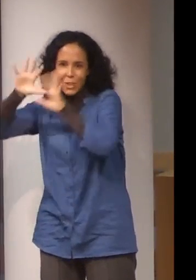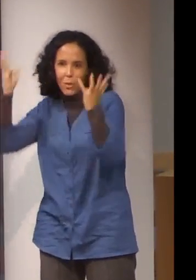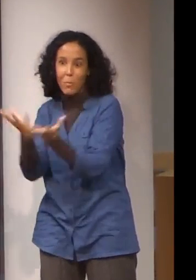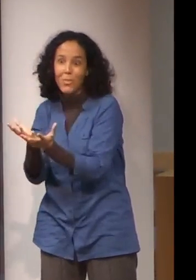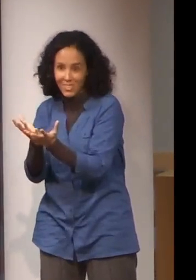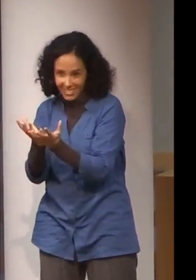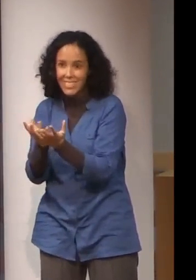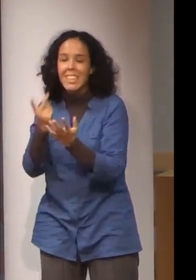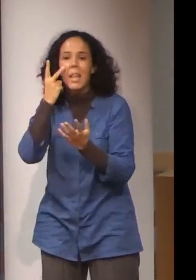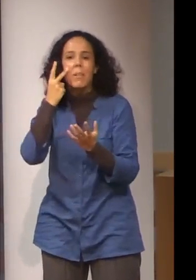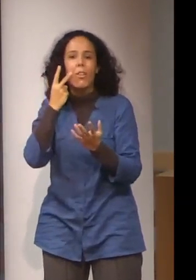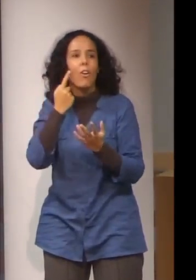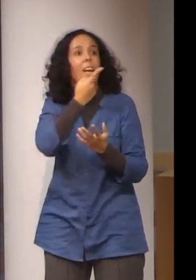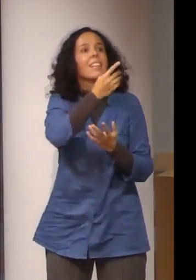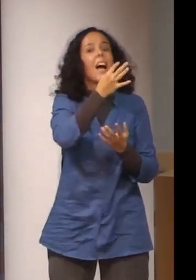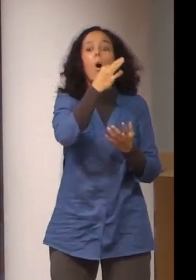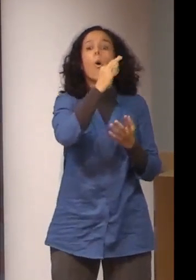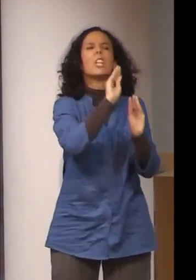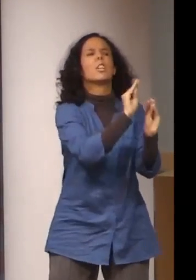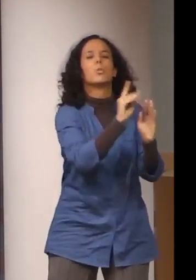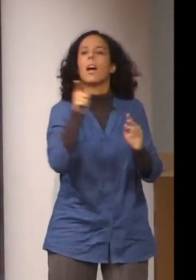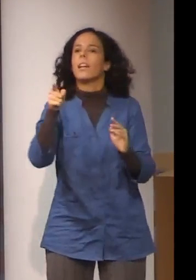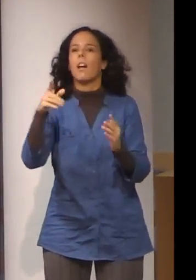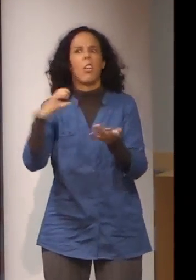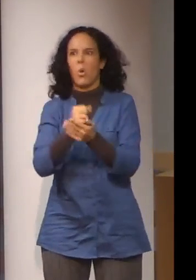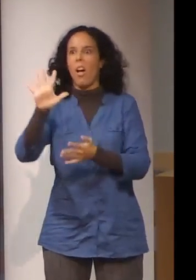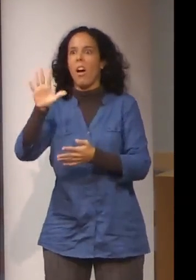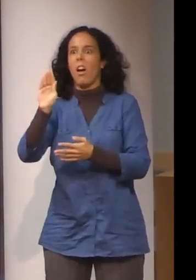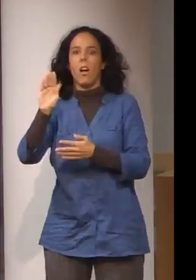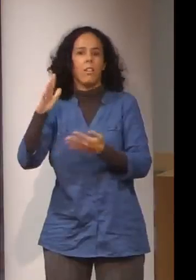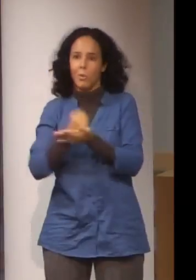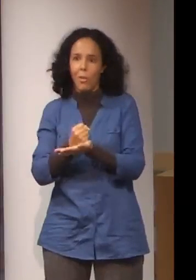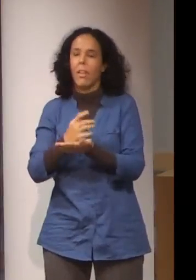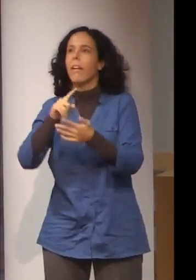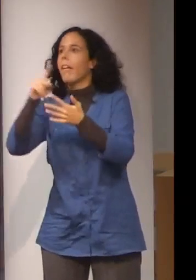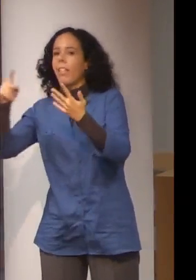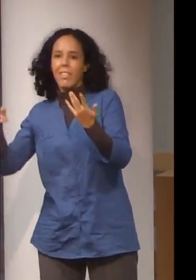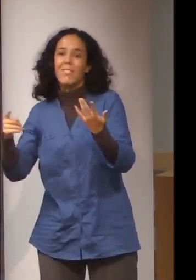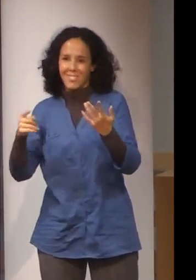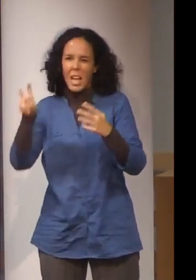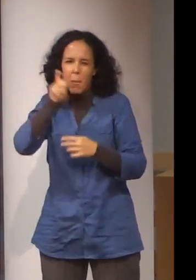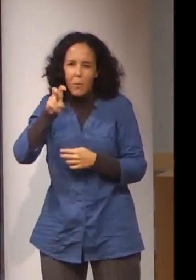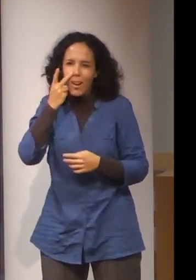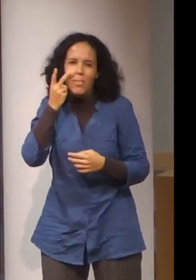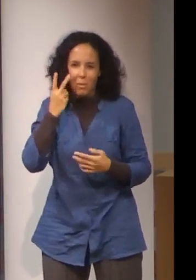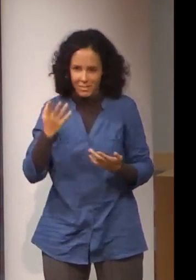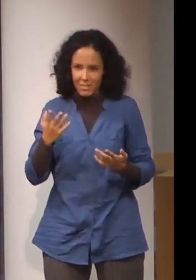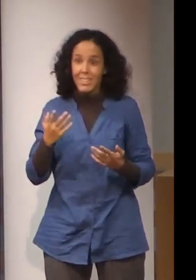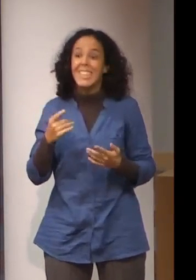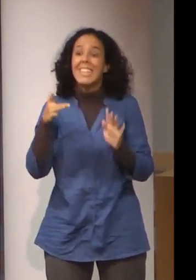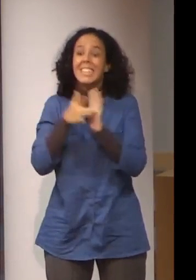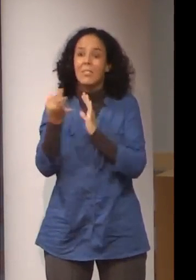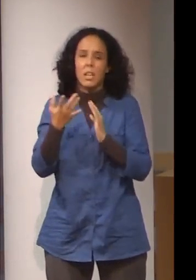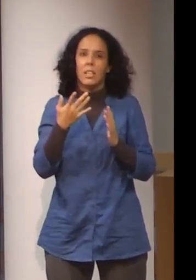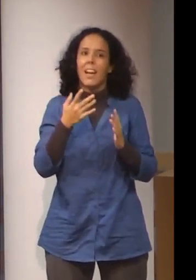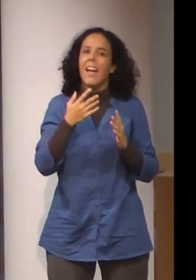una clasificación de las diferentes lenguas de signos que existen en el mundo, en la que prima mayoritariamente en